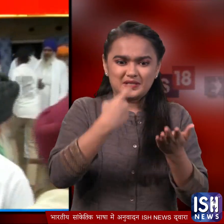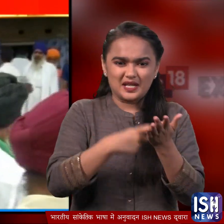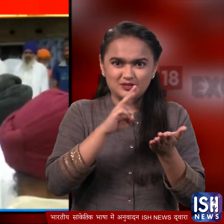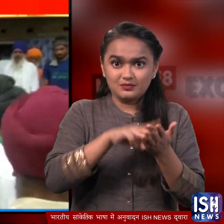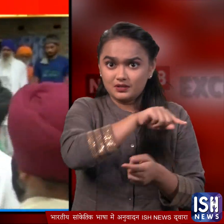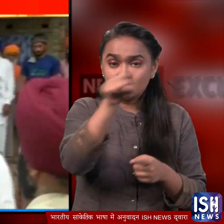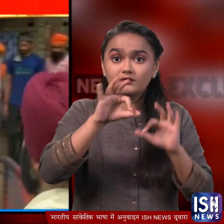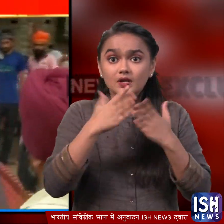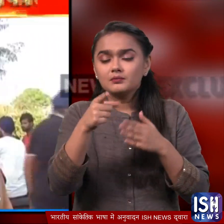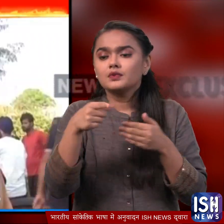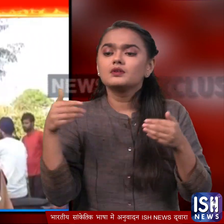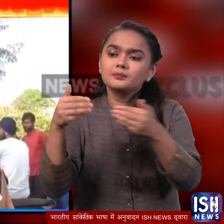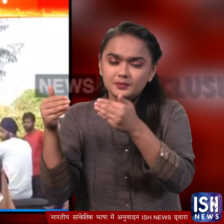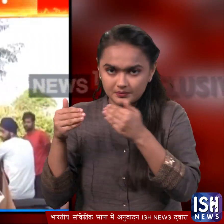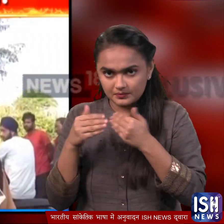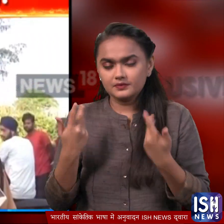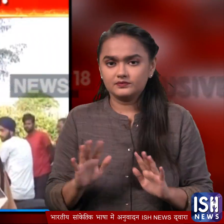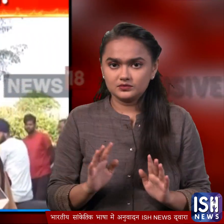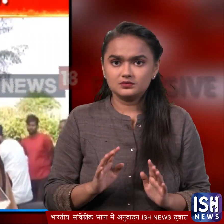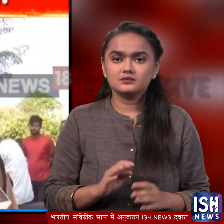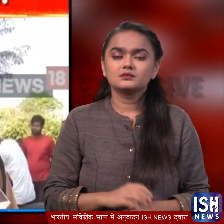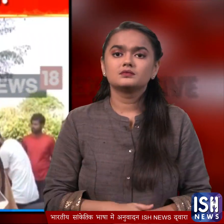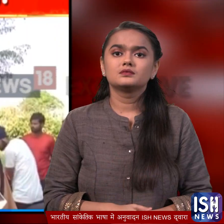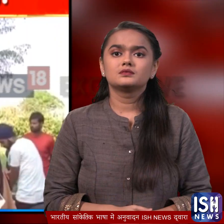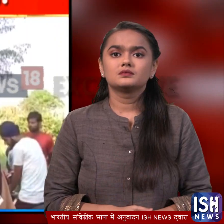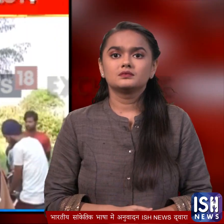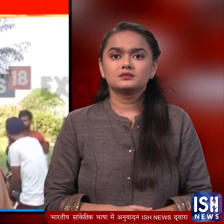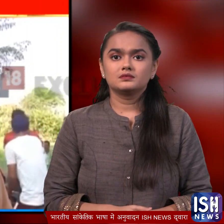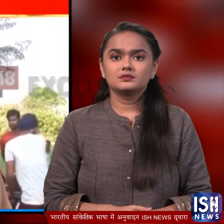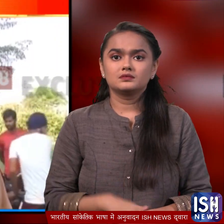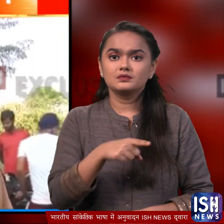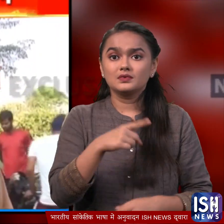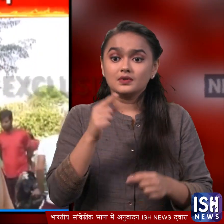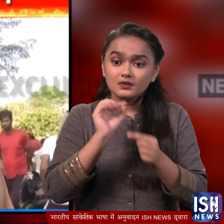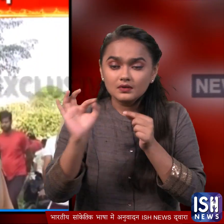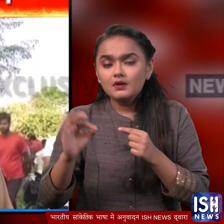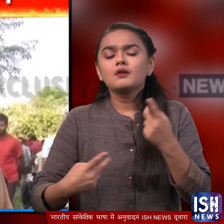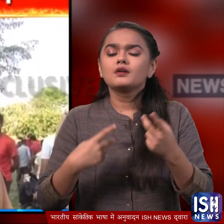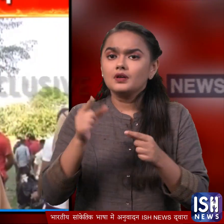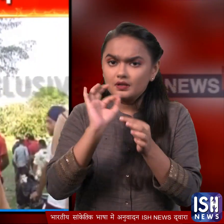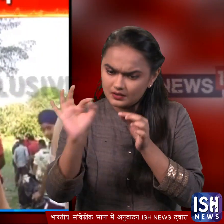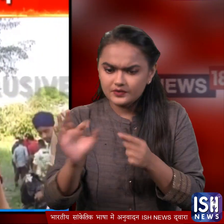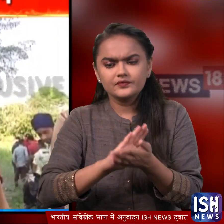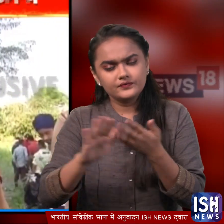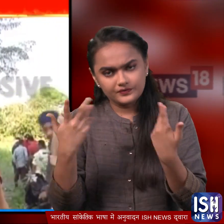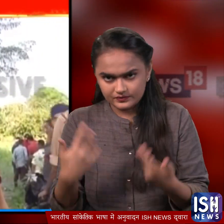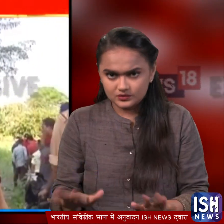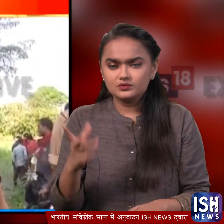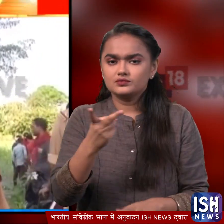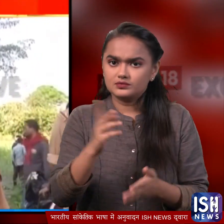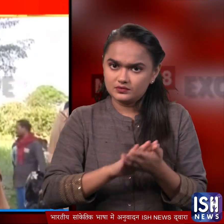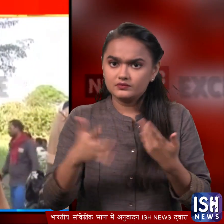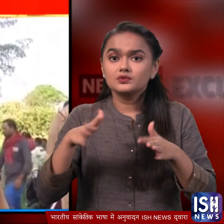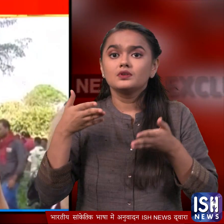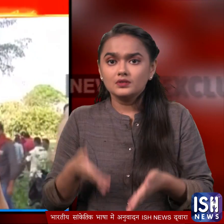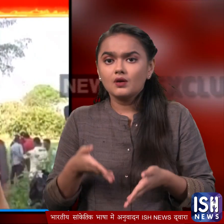पहुंचे और वो पीड़ित परिवार से मिले। उन सबका प्रॉपर अंतिम संस्कार कर लिया गया है और उसके